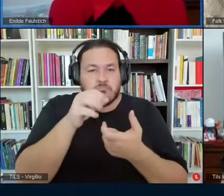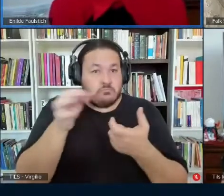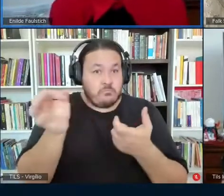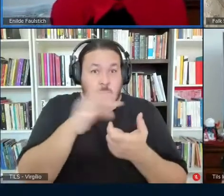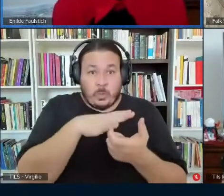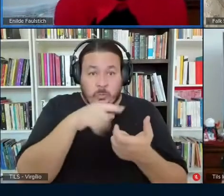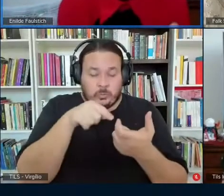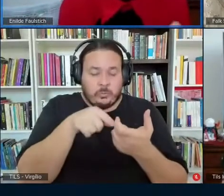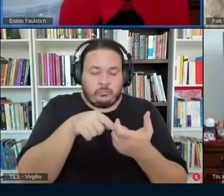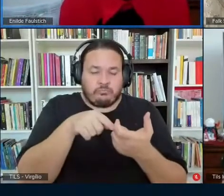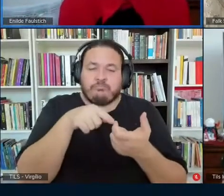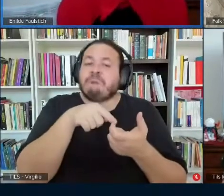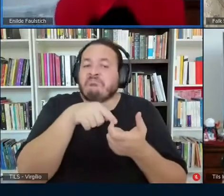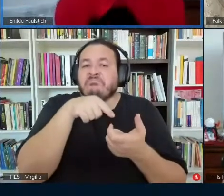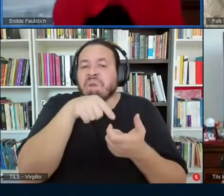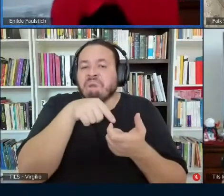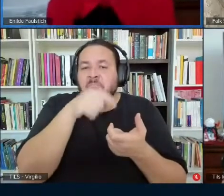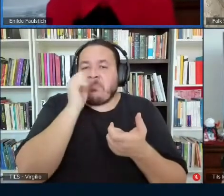pronto